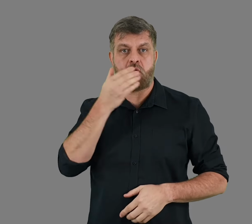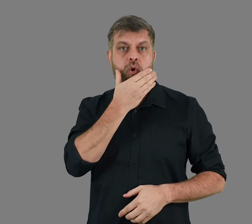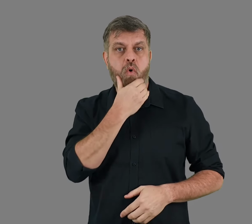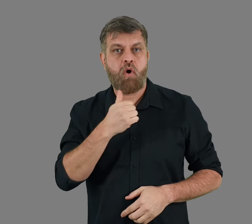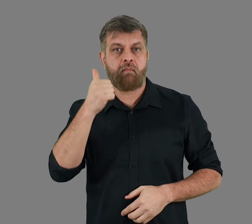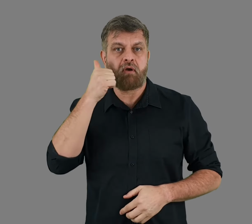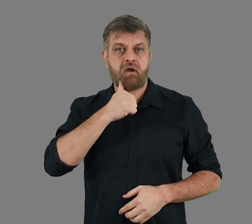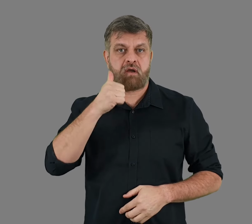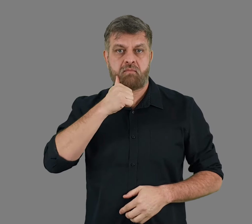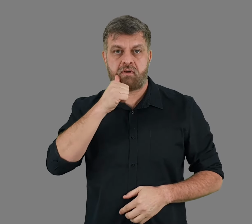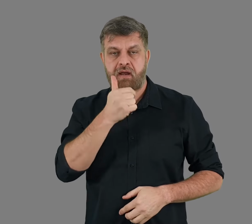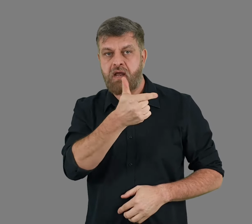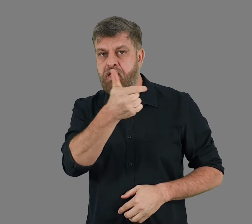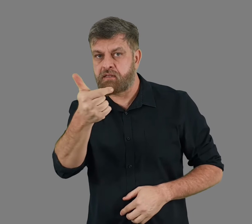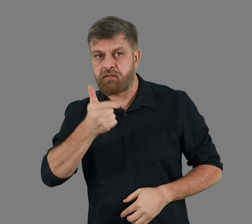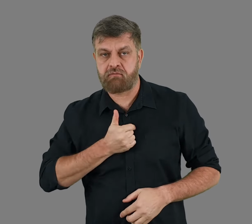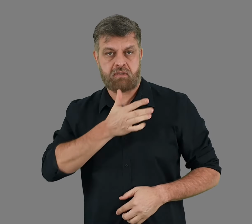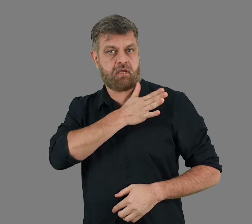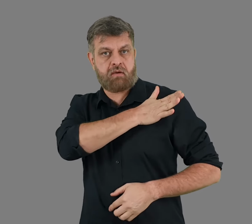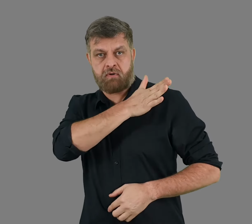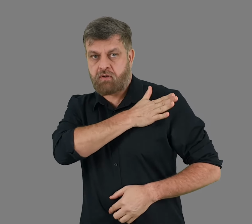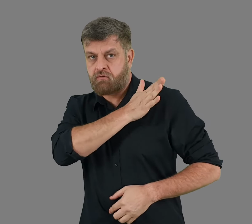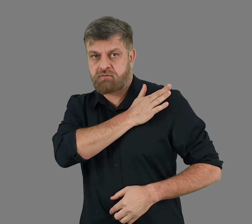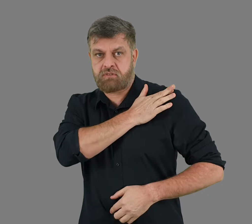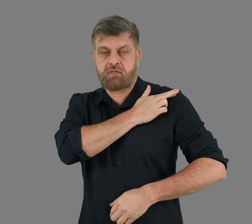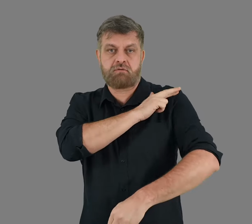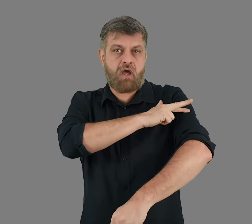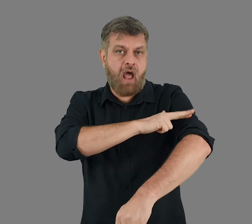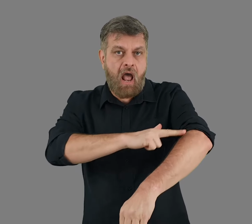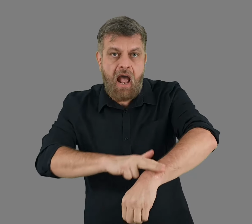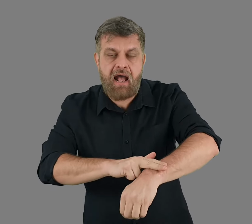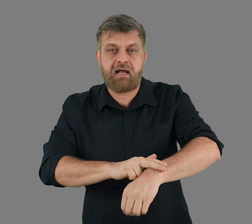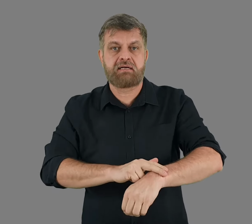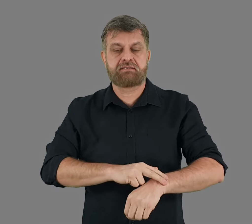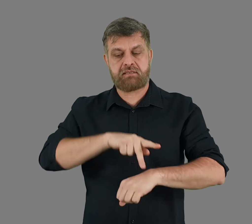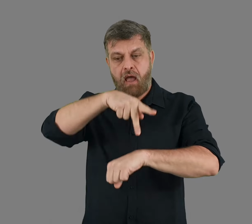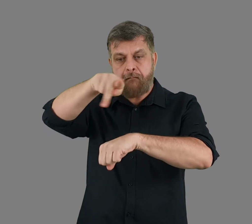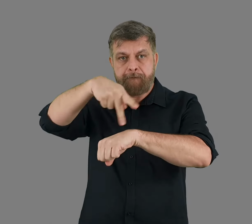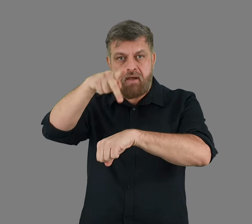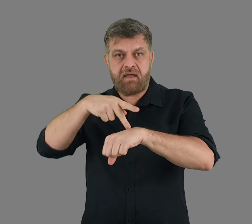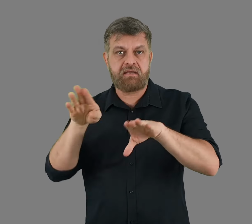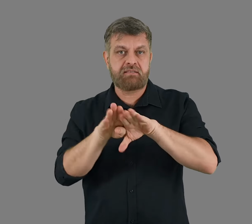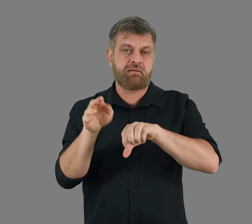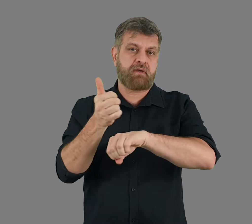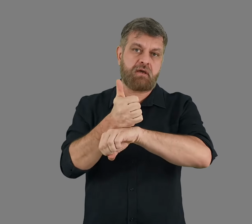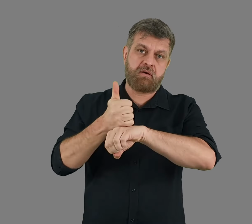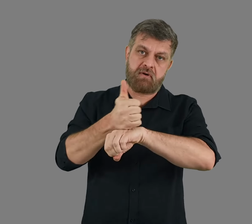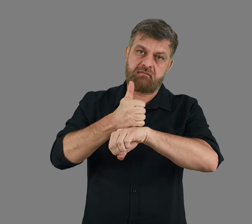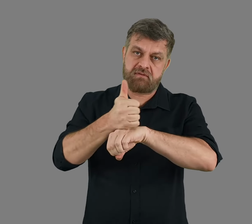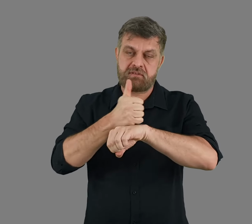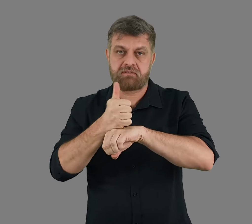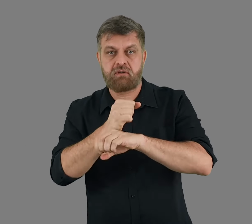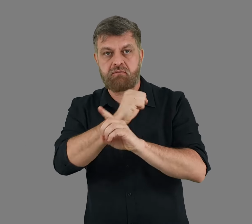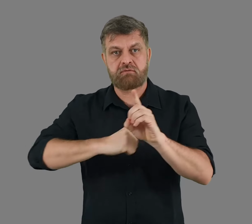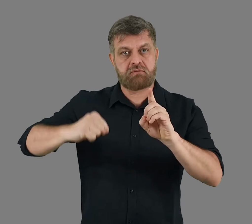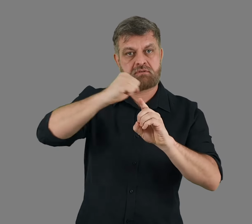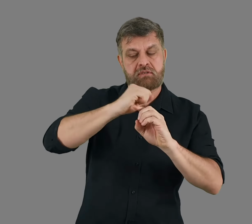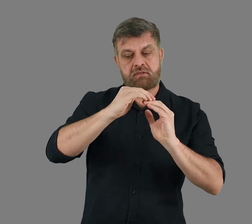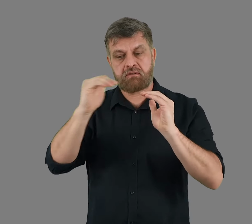sem distinção de cor, orientação sexual, nacionalidade, profissão, condição social, deficiência,